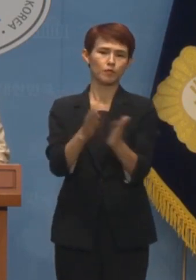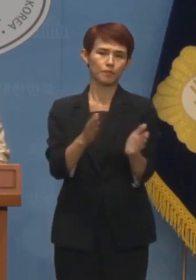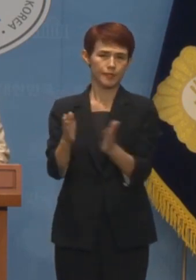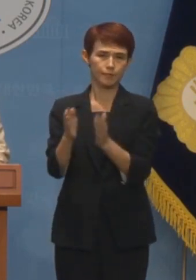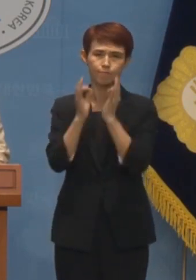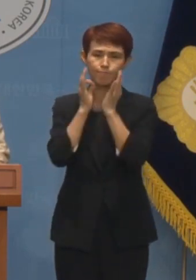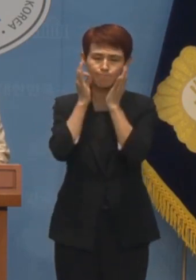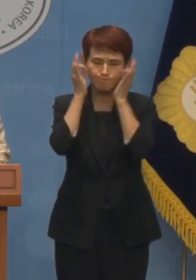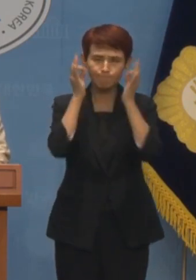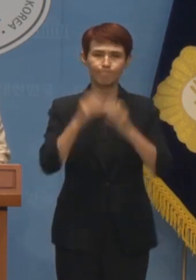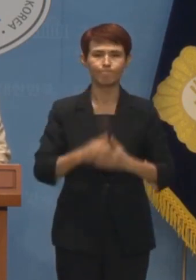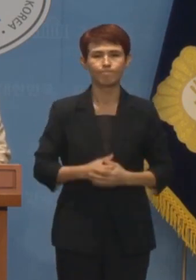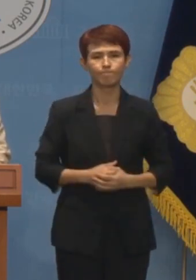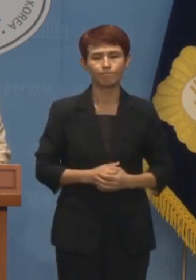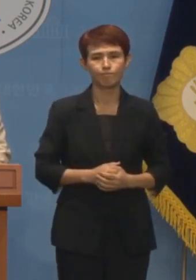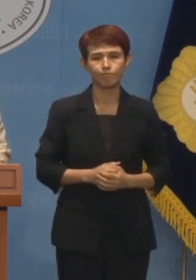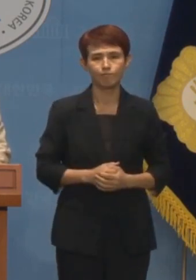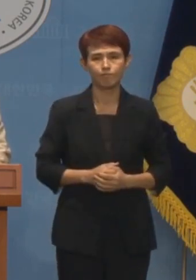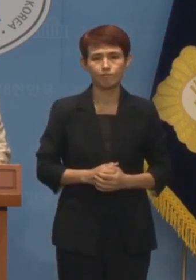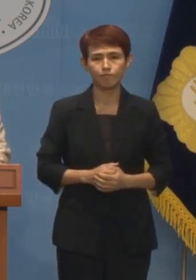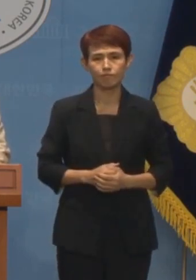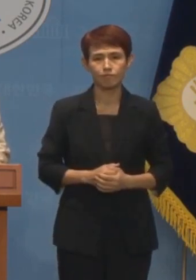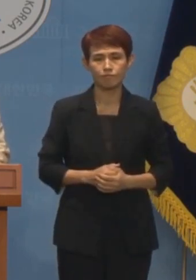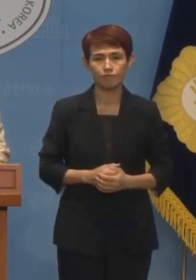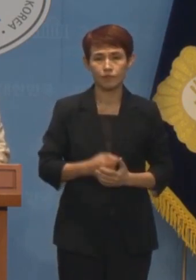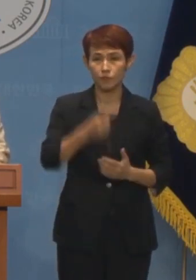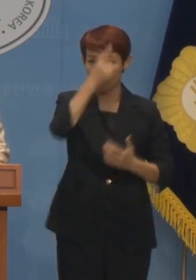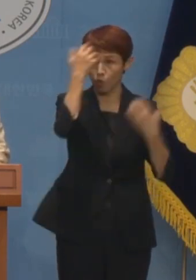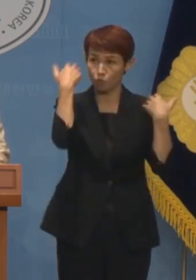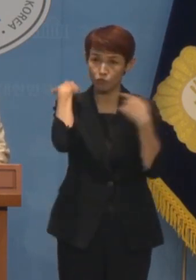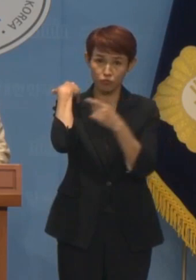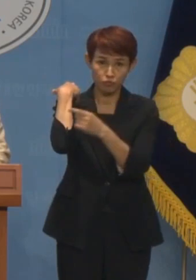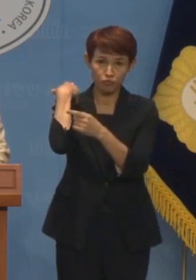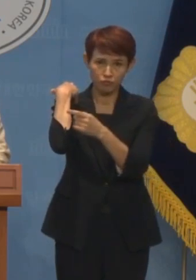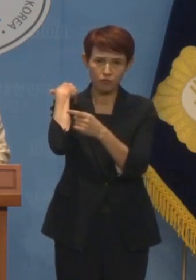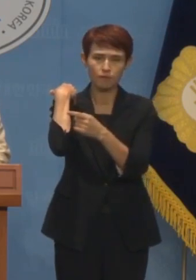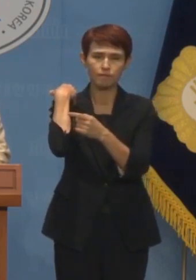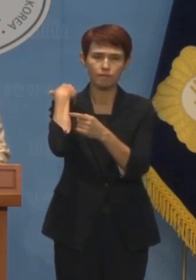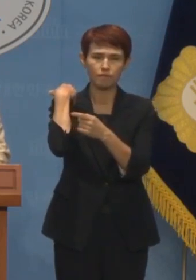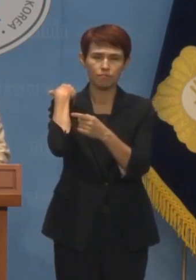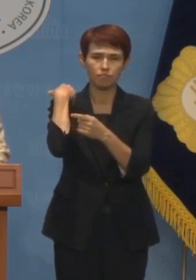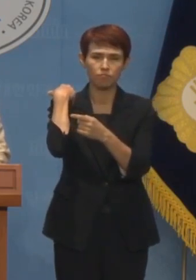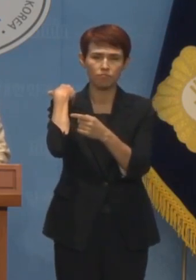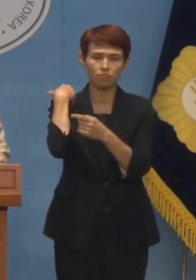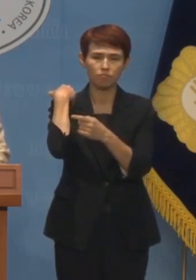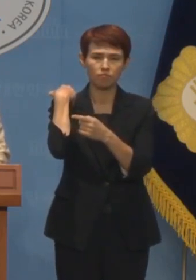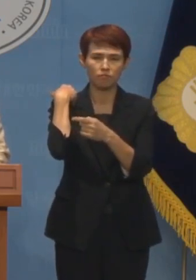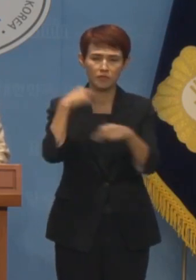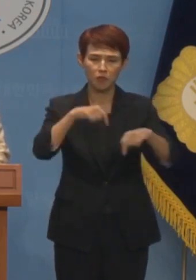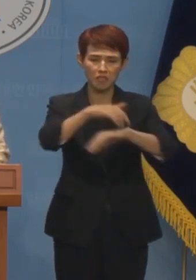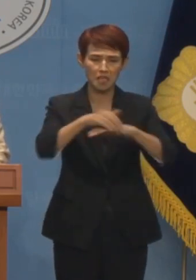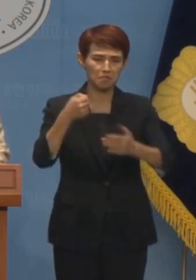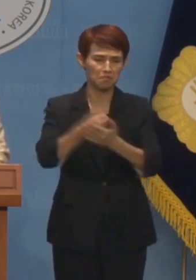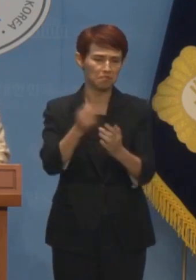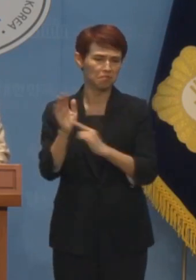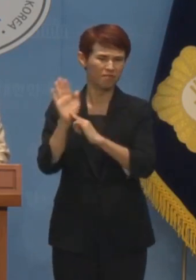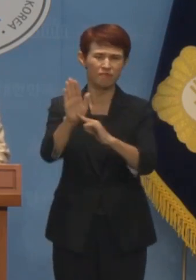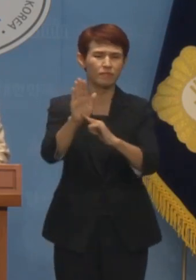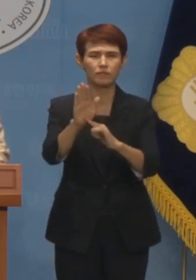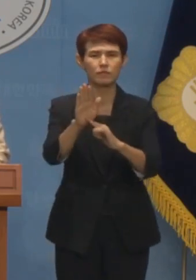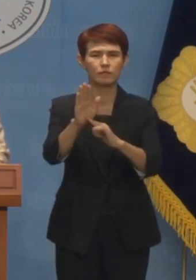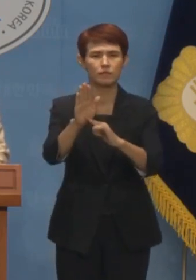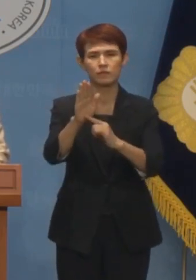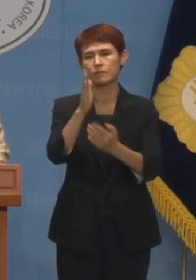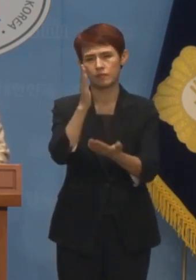데 앞장서겠습니다. 이에 정부도 더 이상의 일방적인 정책 결정과